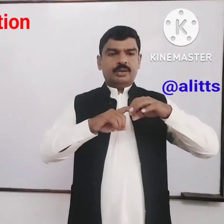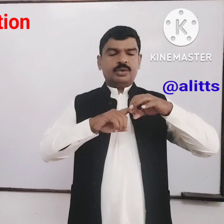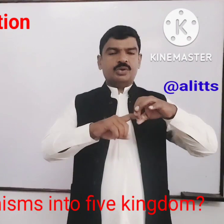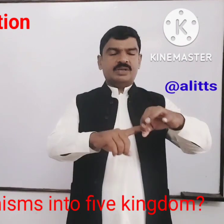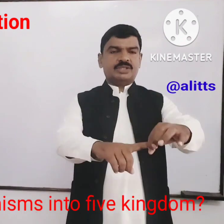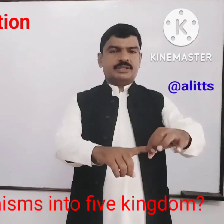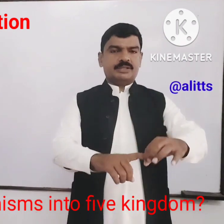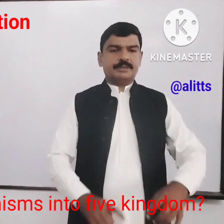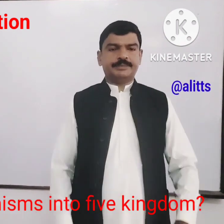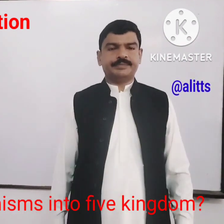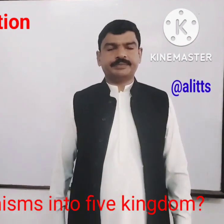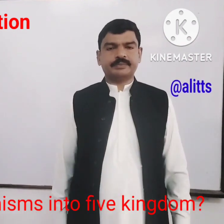क्वेश्चंस